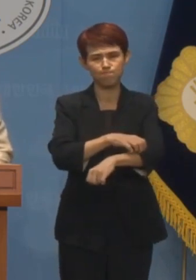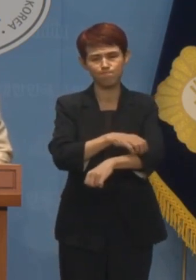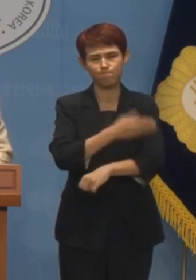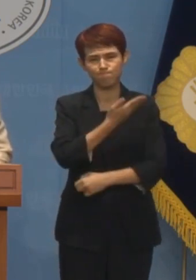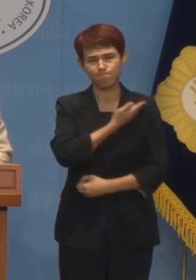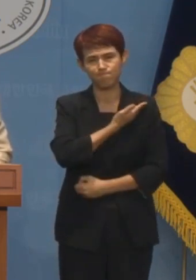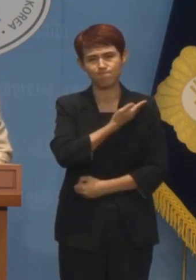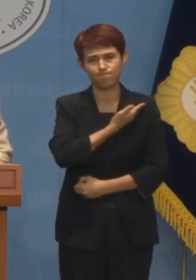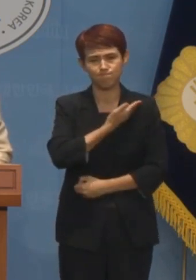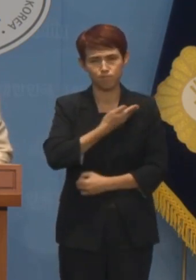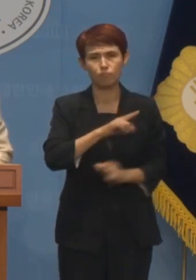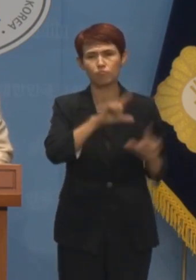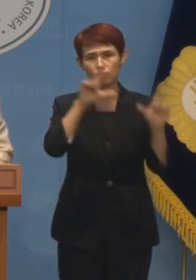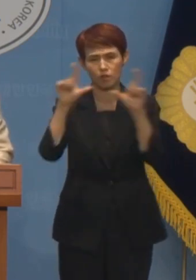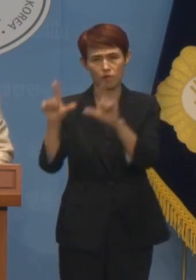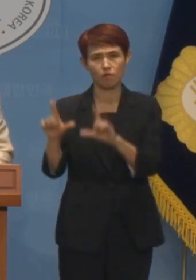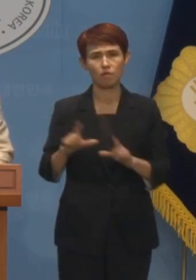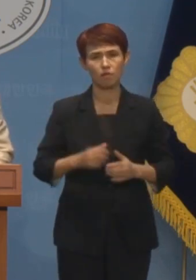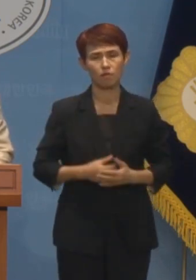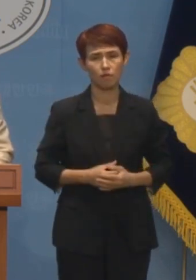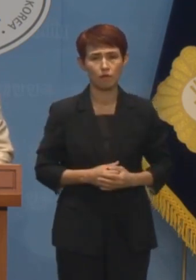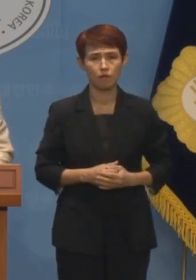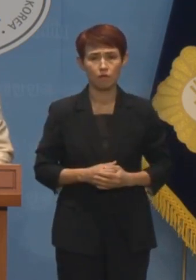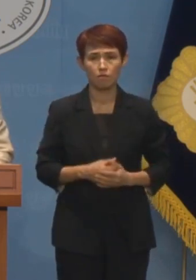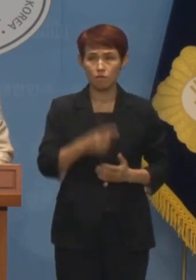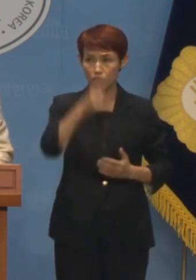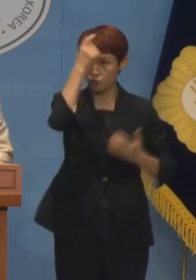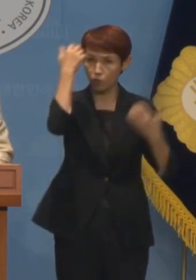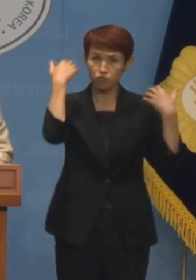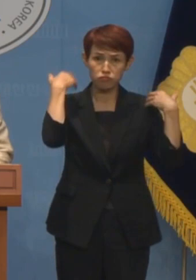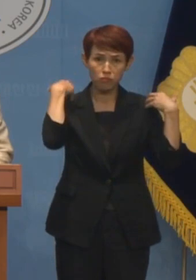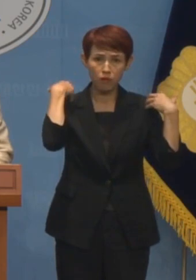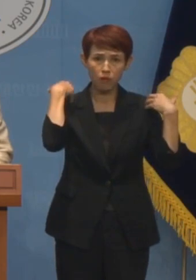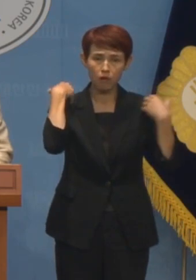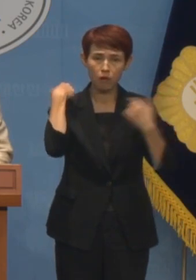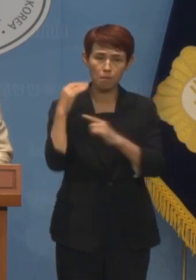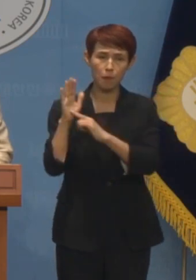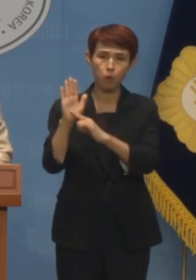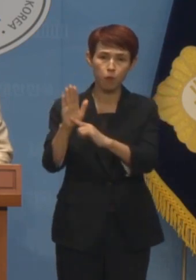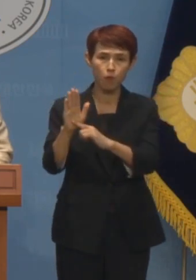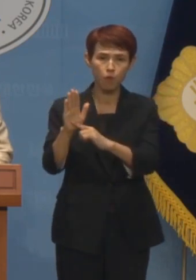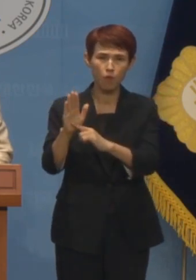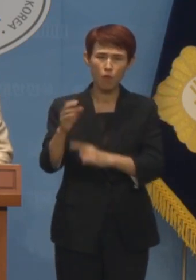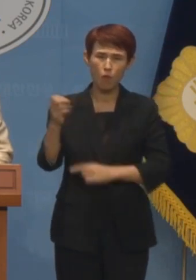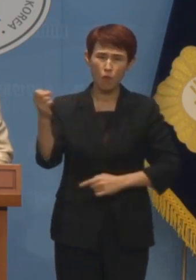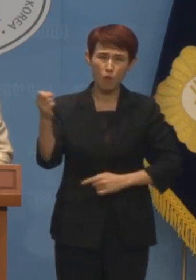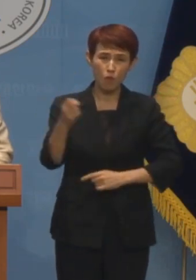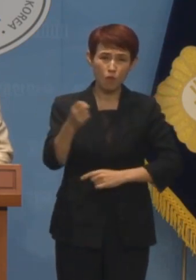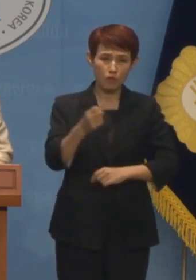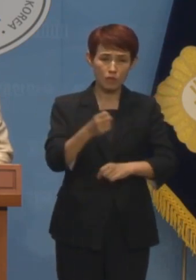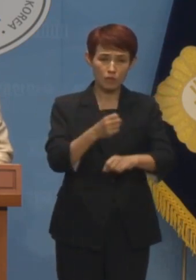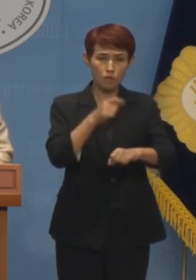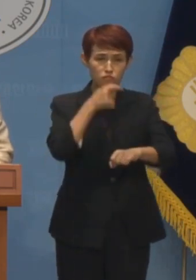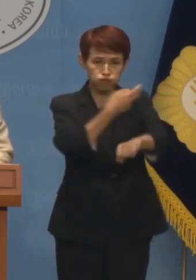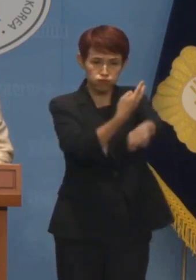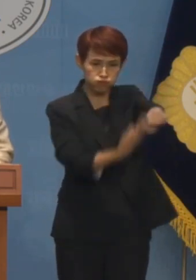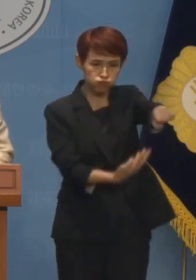주민들이 생존하고 있습니다. 그런데 정부의 일방적인 발표대로 수입천 댐까지 또